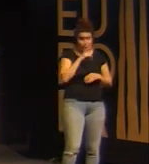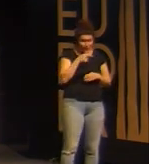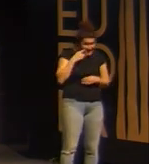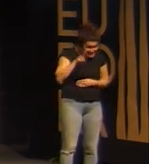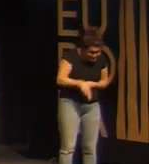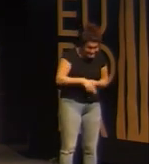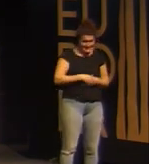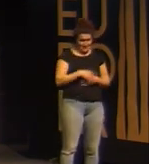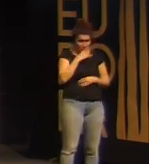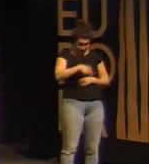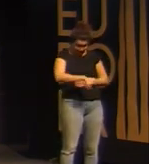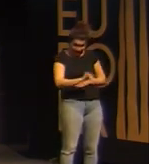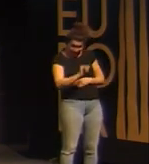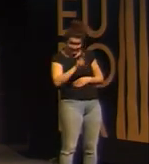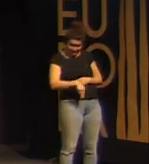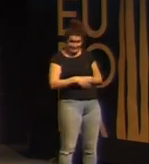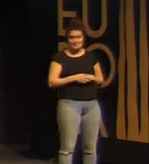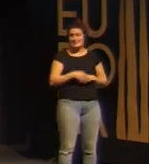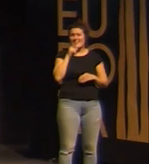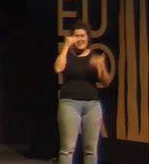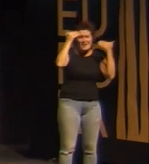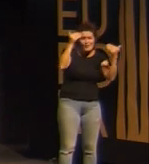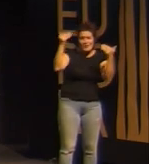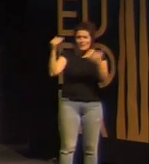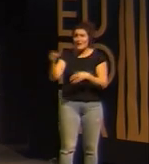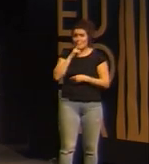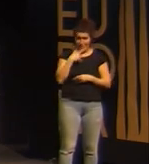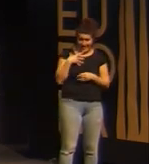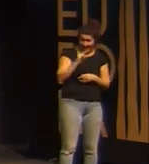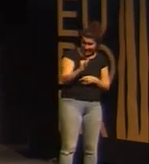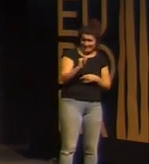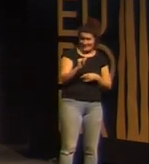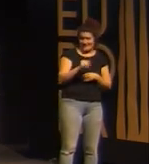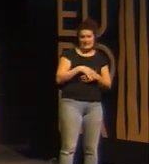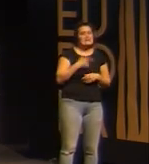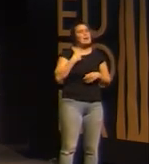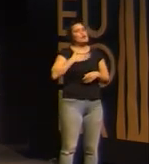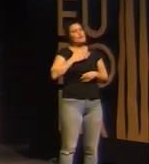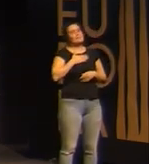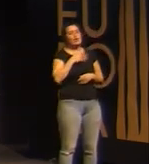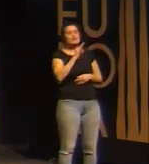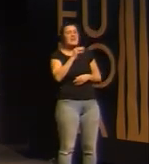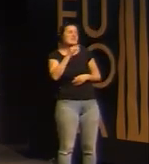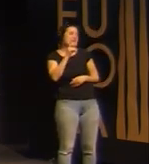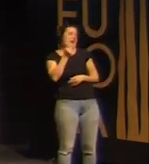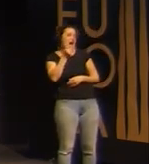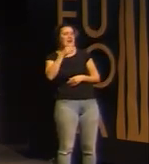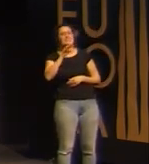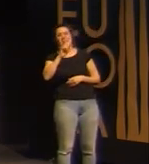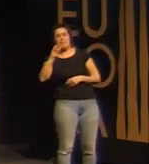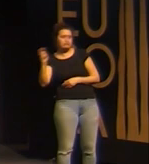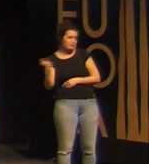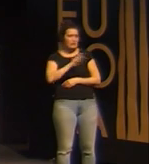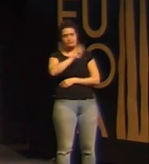porque existen y enhorabuena porque están donde están y aparezca el mío este de atvc tdt de